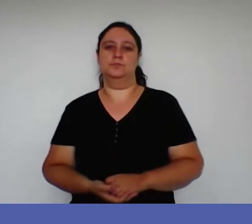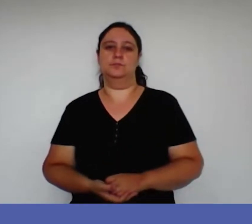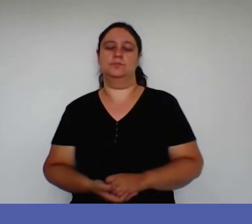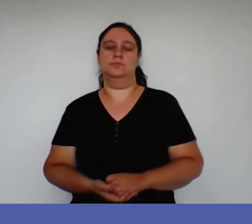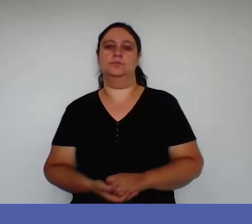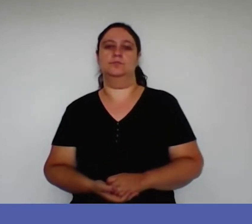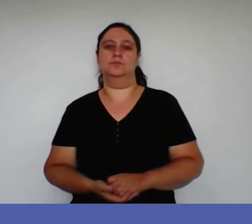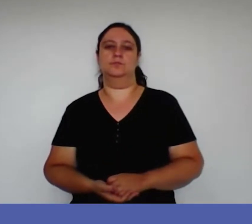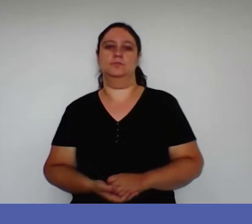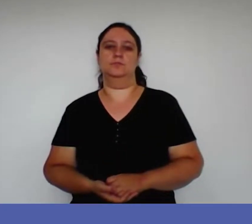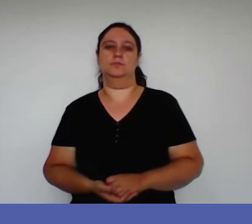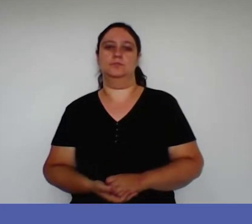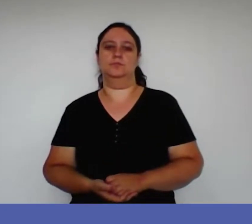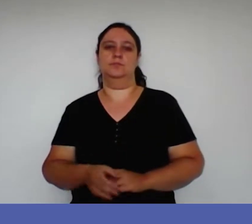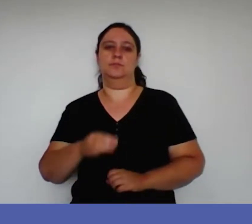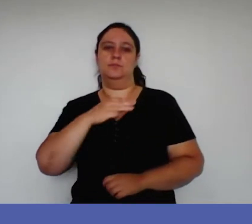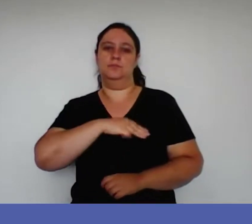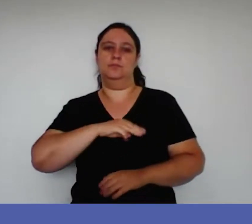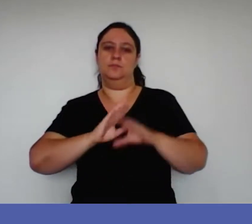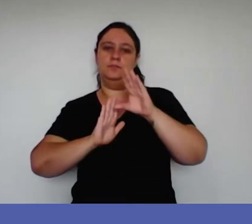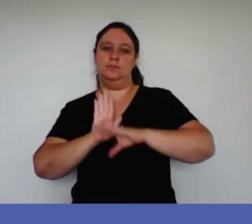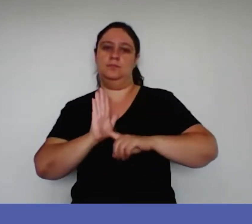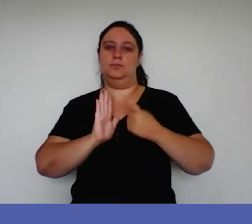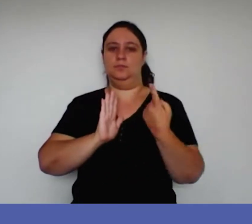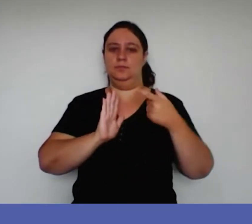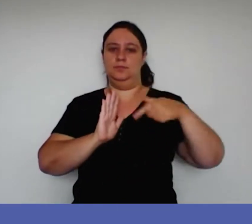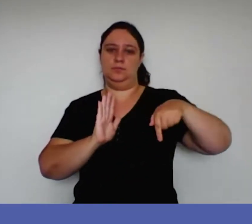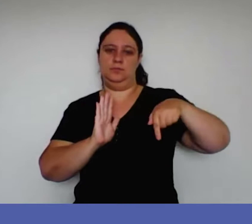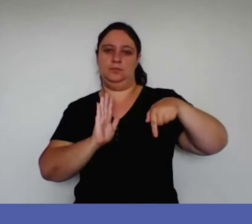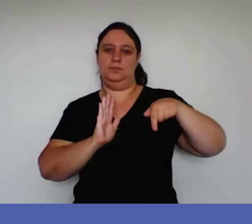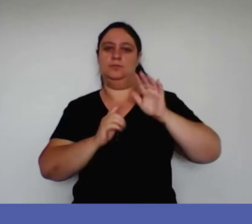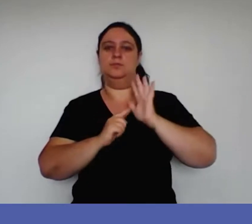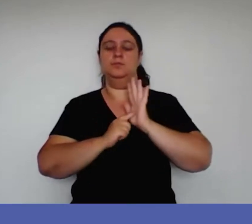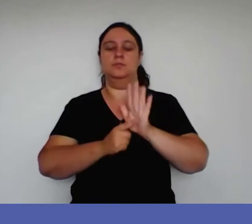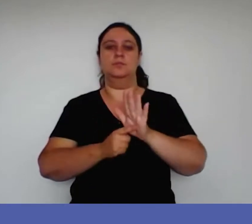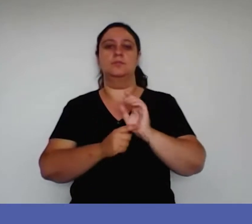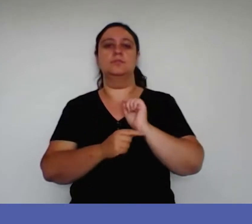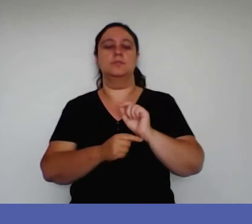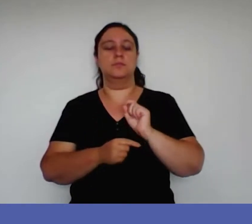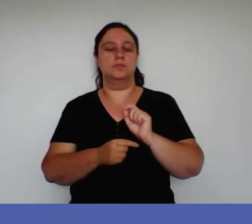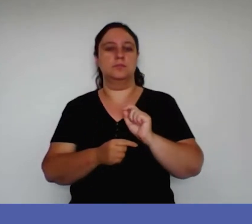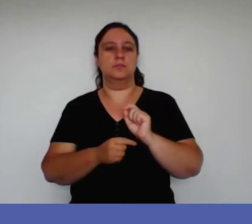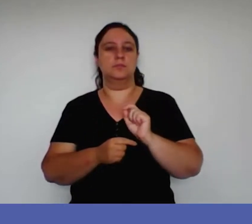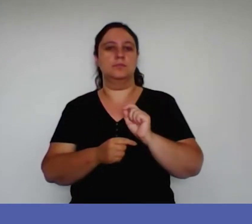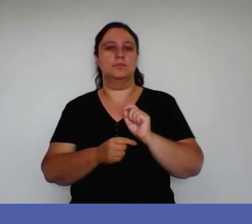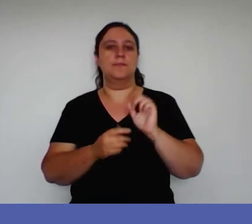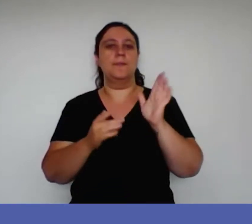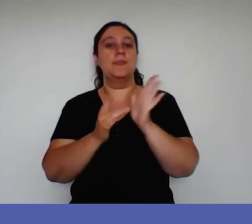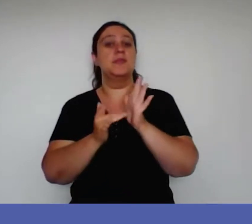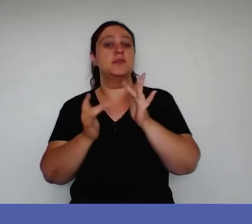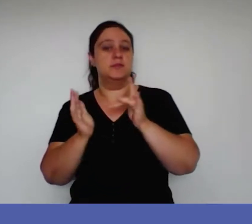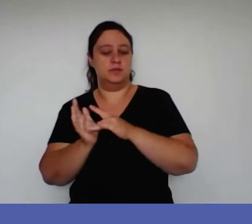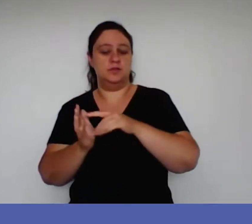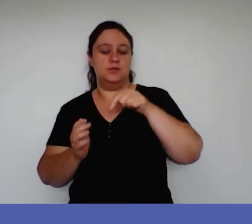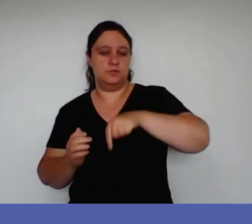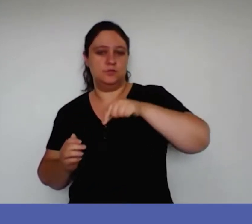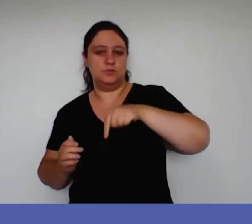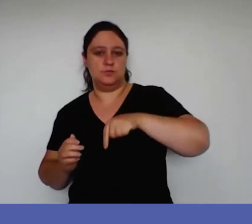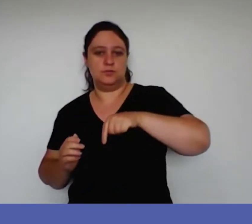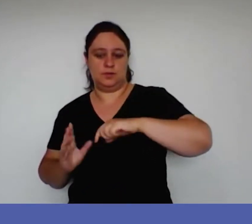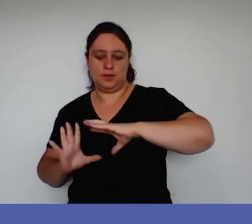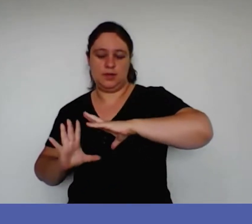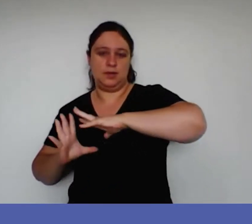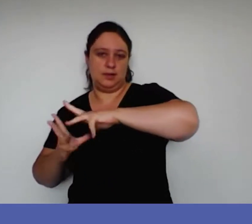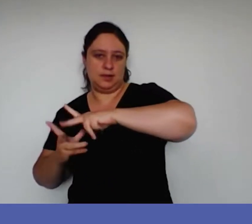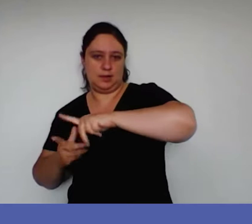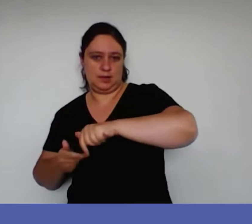E Mateus 17 mostra que esse Jesus que veio aqui na terra como um cordeiro do mundo, porque João Batista,